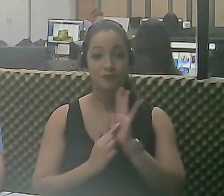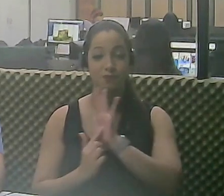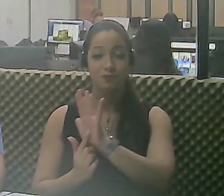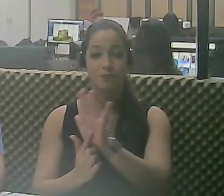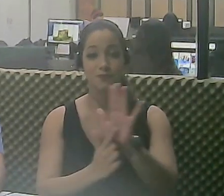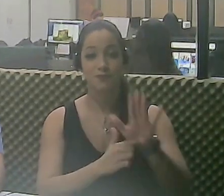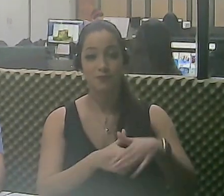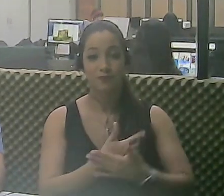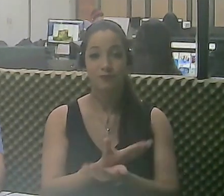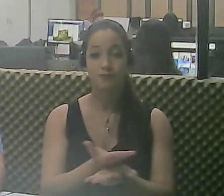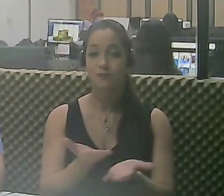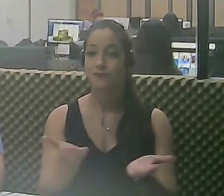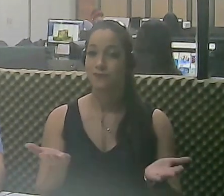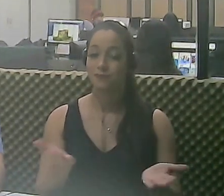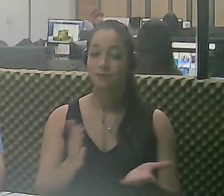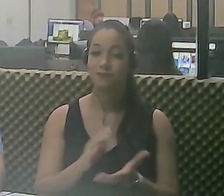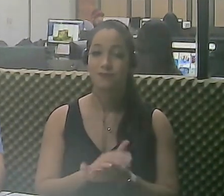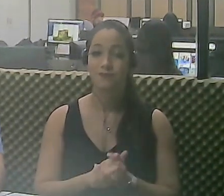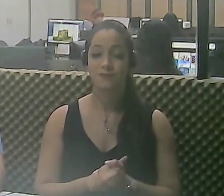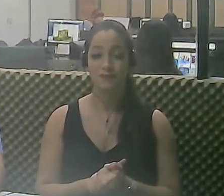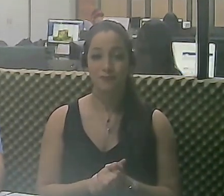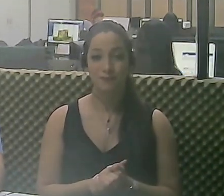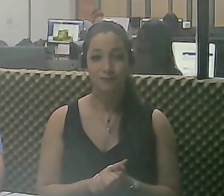Uberlândia no ar pra você.